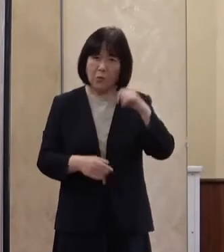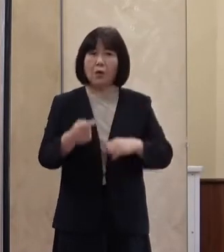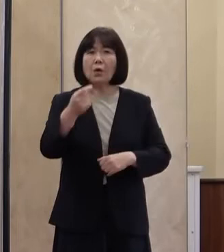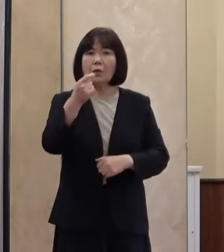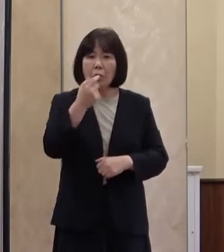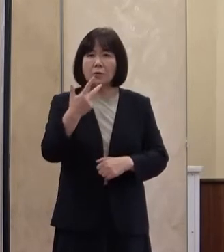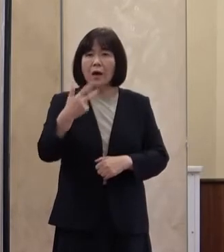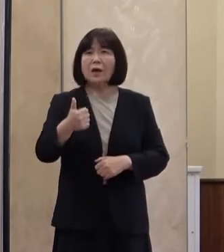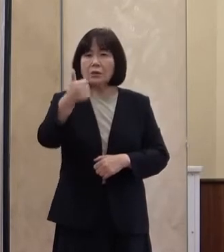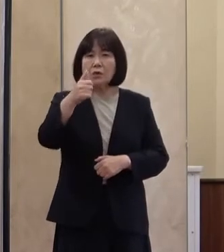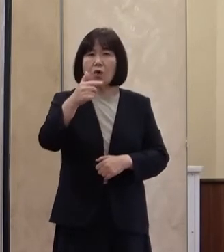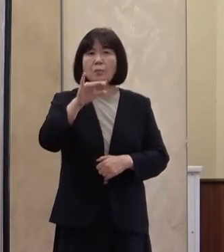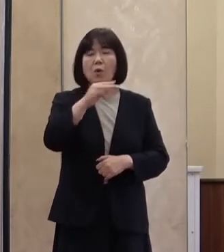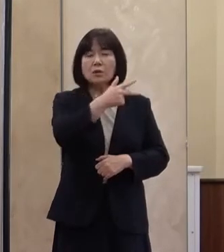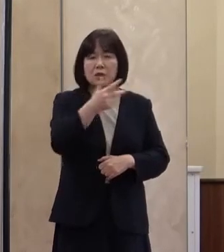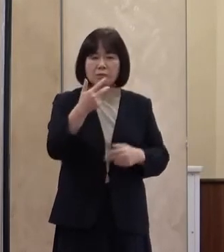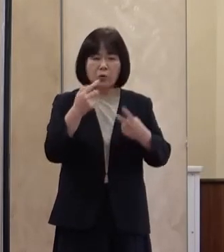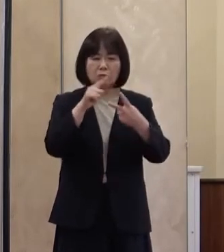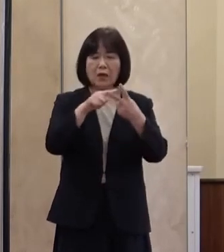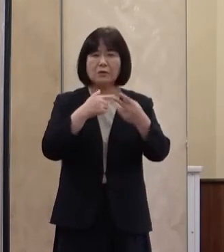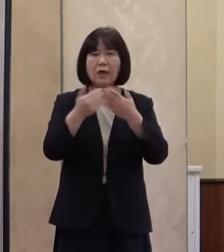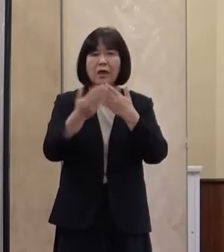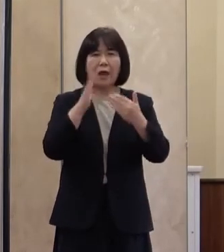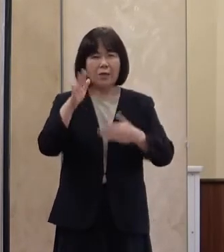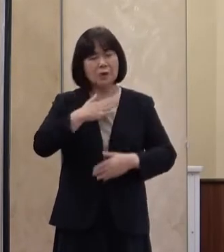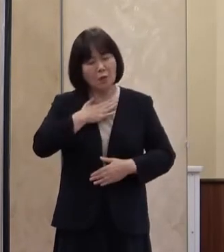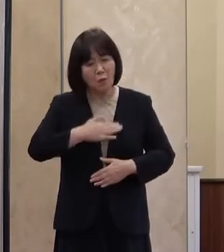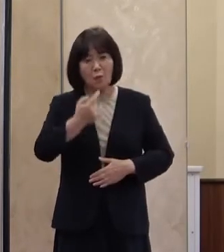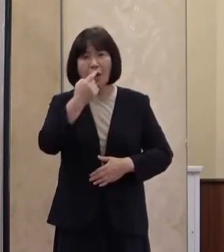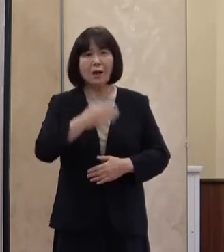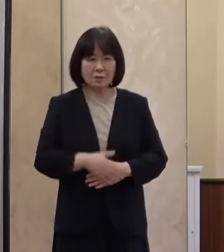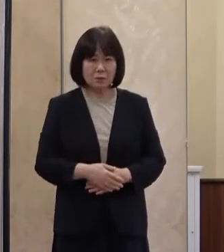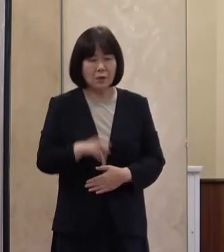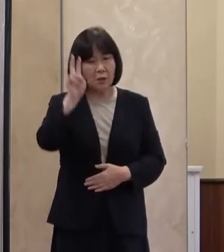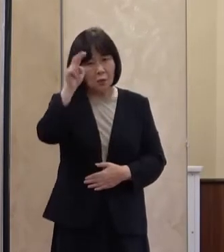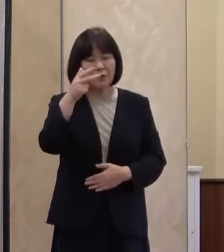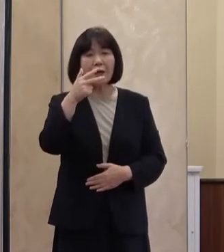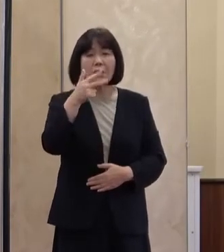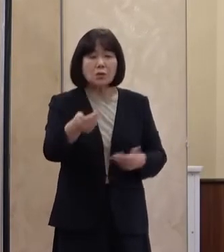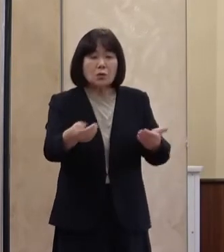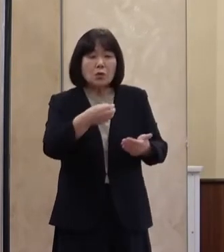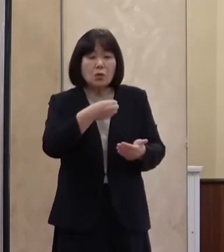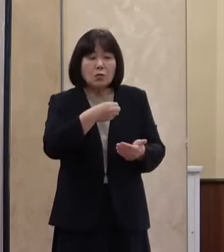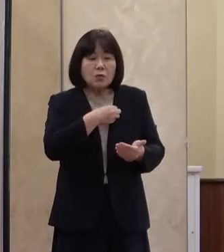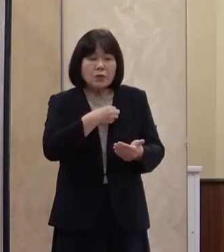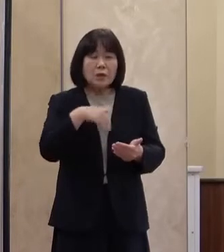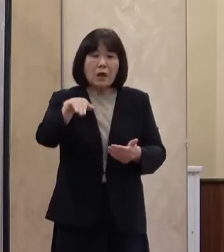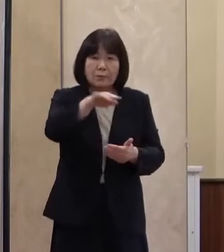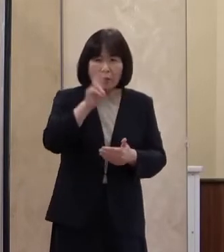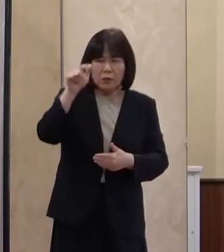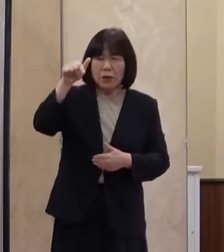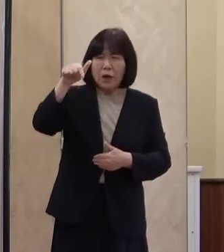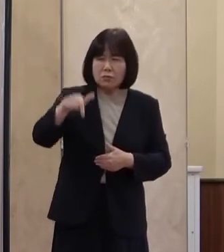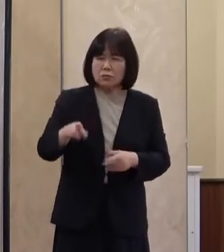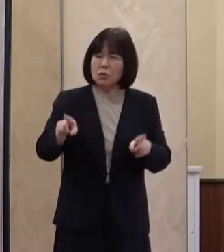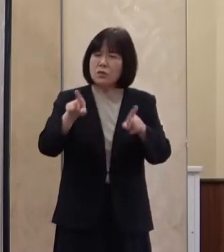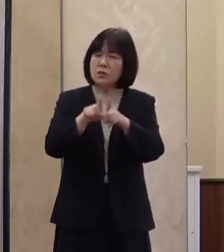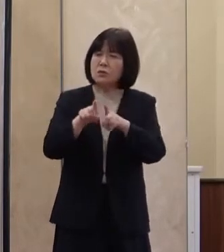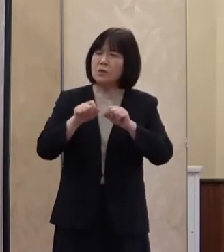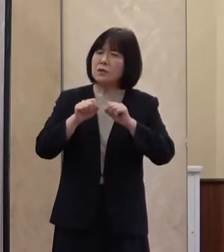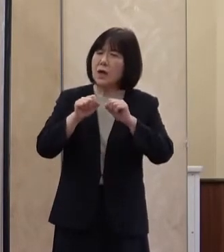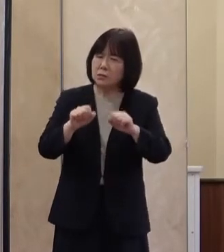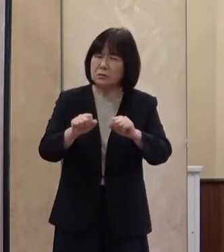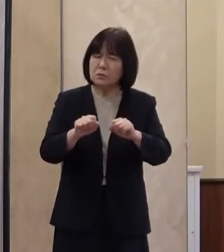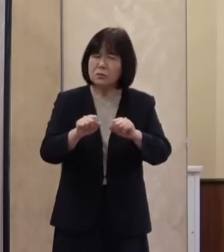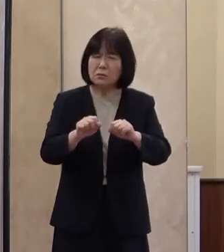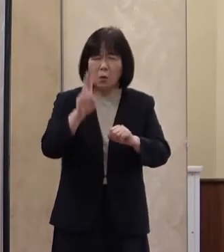事もやったからよくわかるんですけど、まあ大阪市の職員からすると大阪府と何か一緒にやるっていうのはもうと